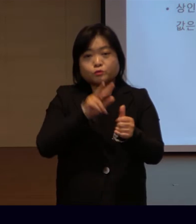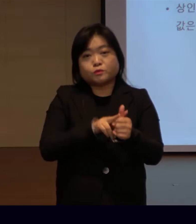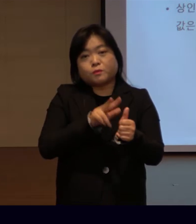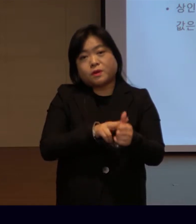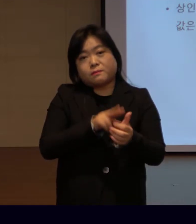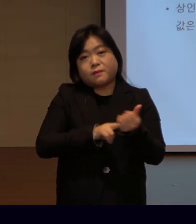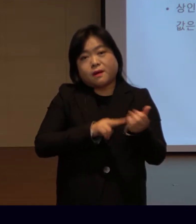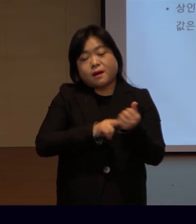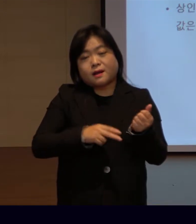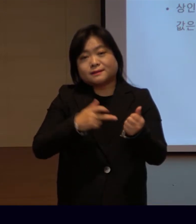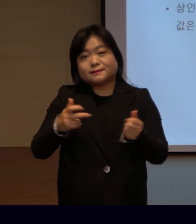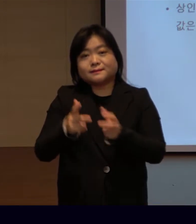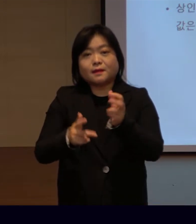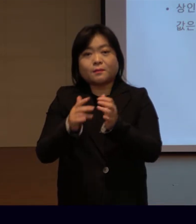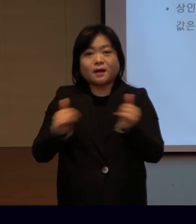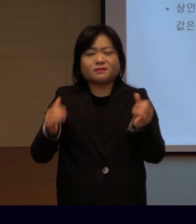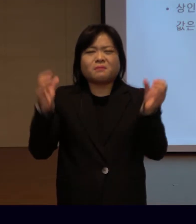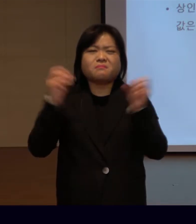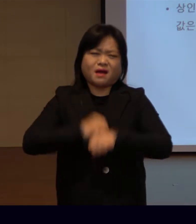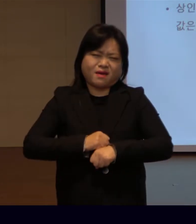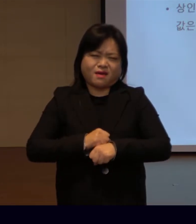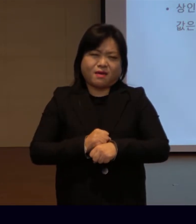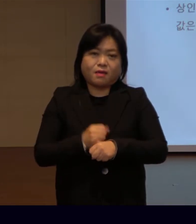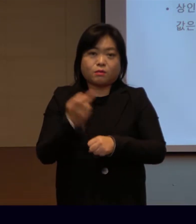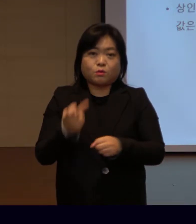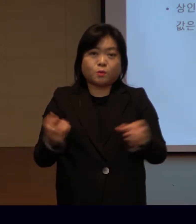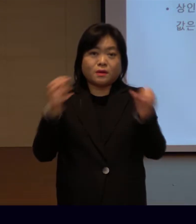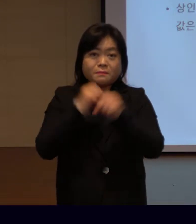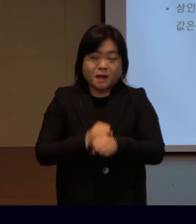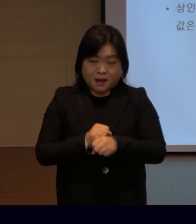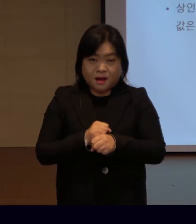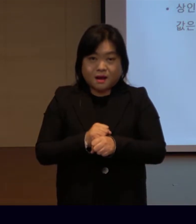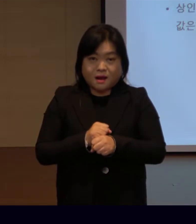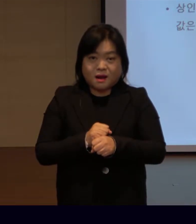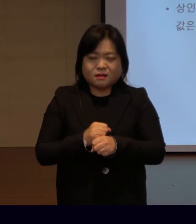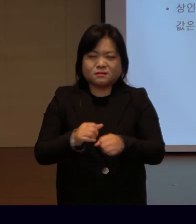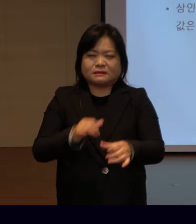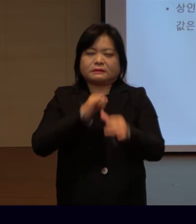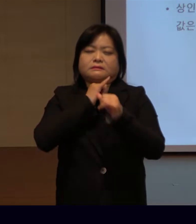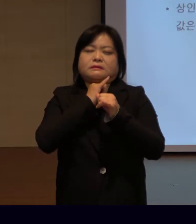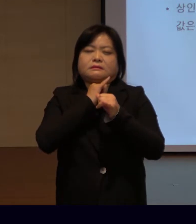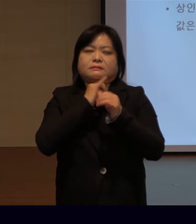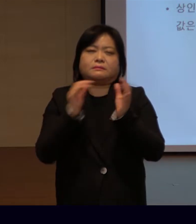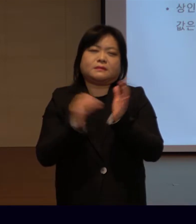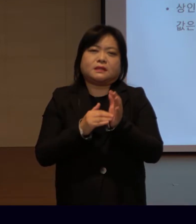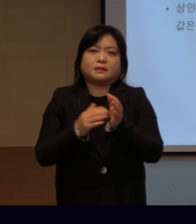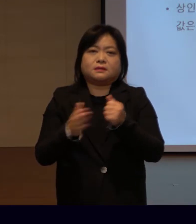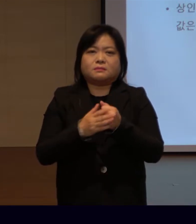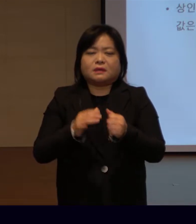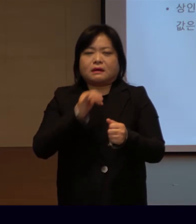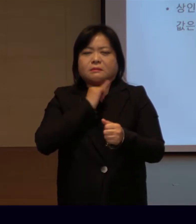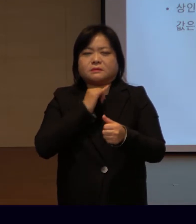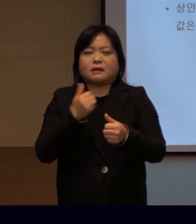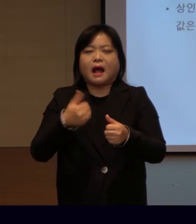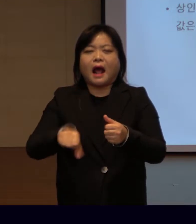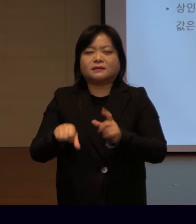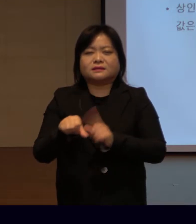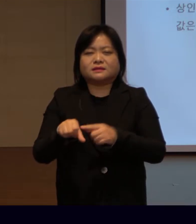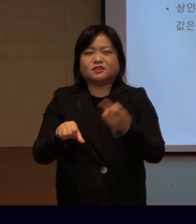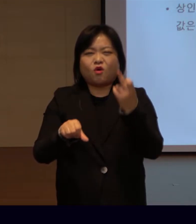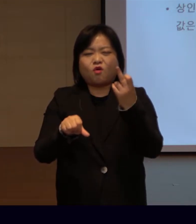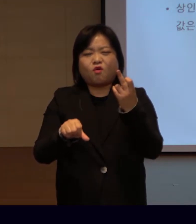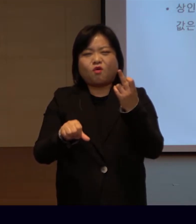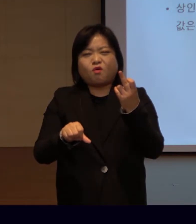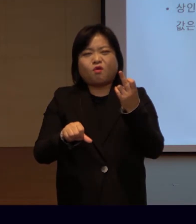했어요. 굉장히 큰 사업가였는데 망합니다. 그러니까 자살을 하면서 자기 아들을 형한테 맡겨요.